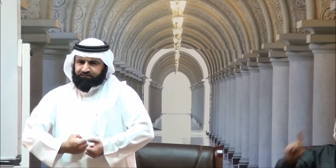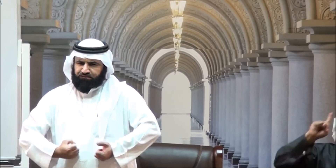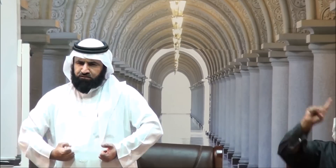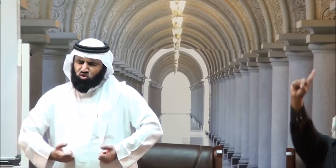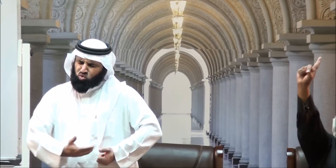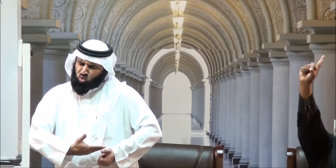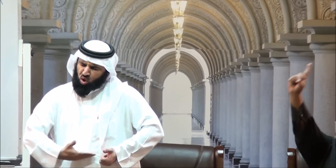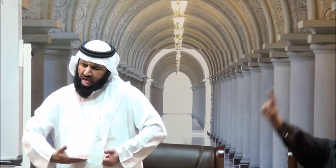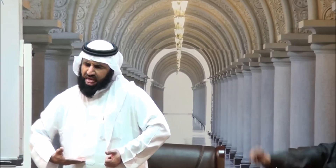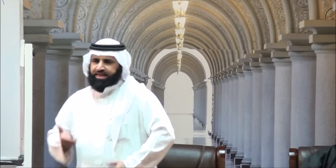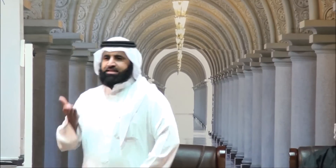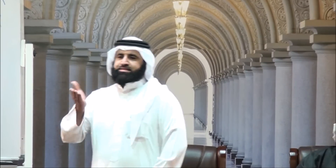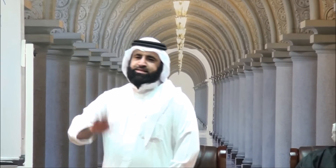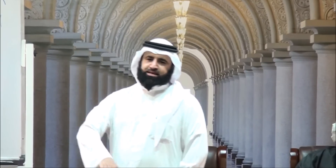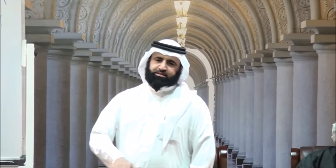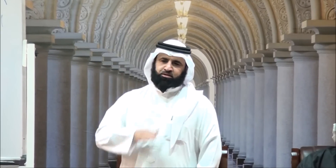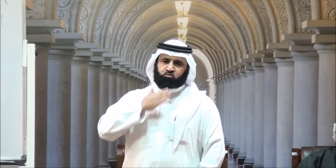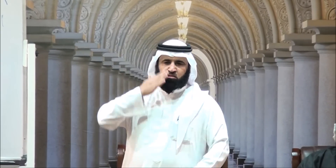من شدة الجوع